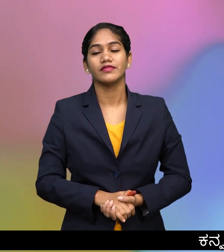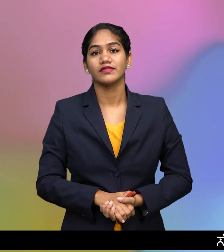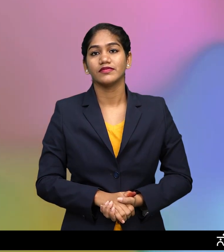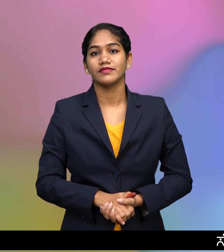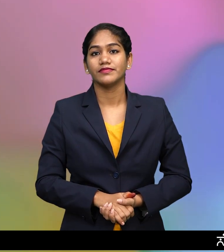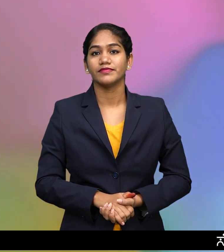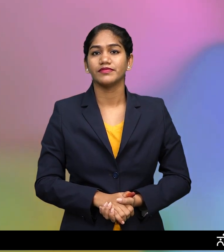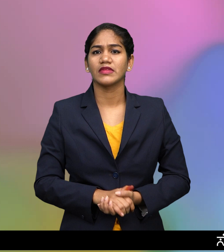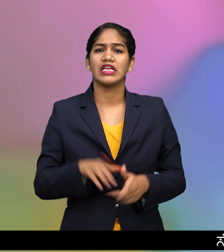ಸೆರೆಬೆಲಮ್,